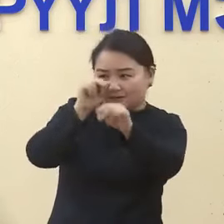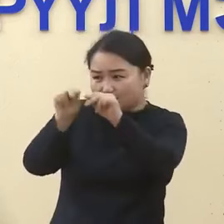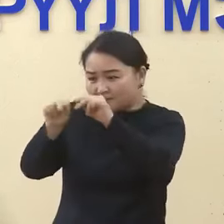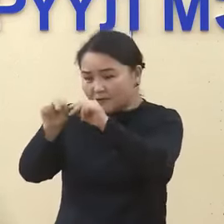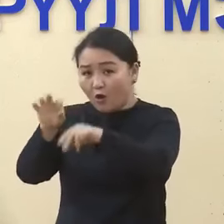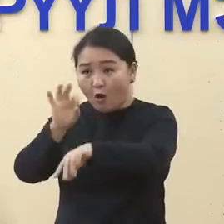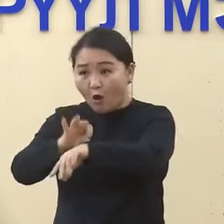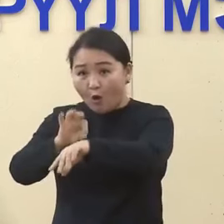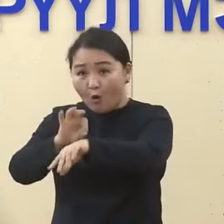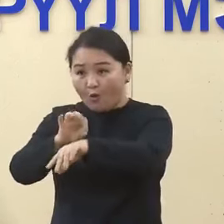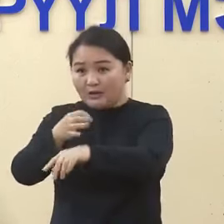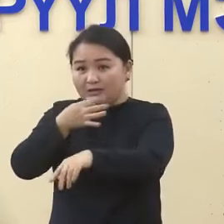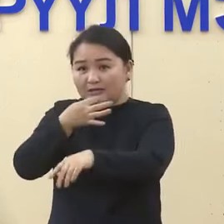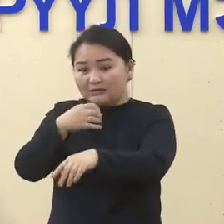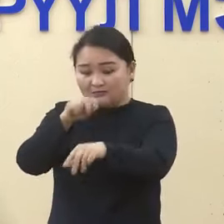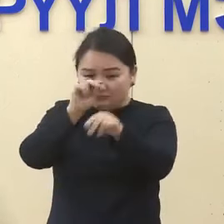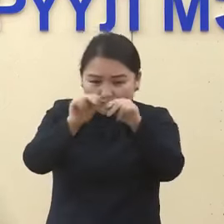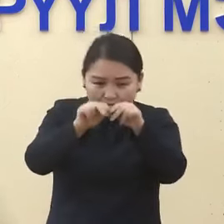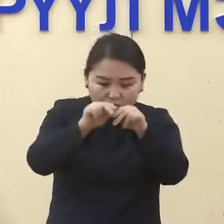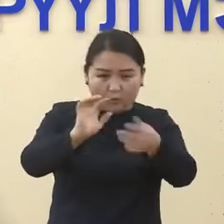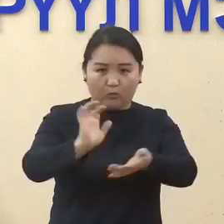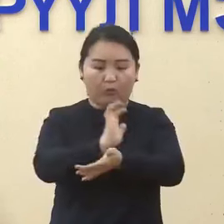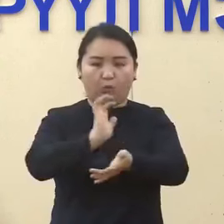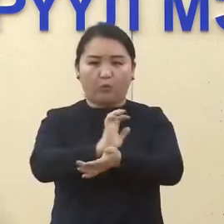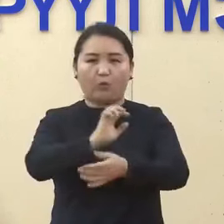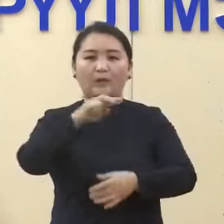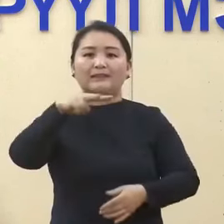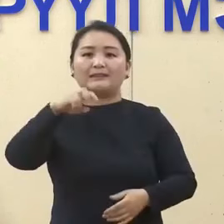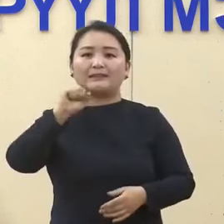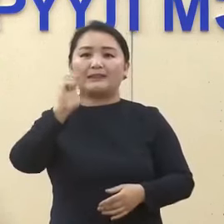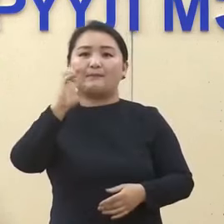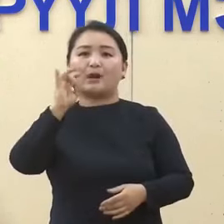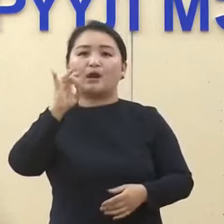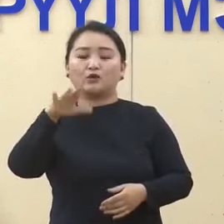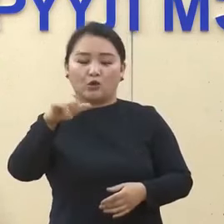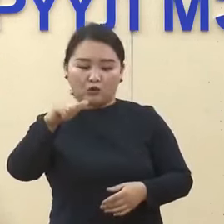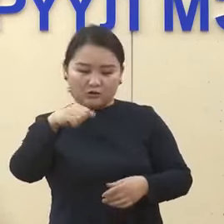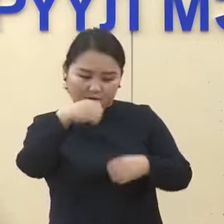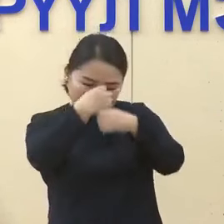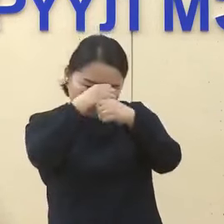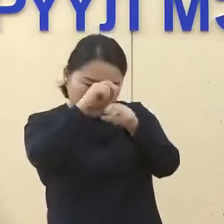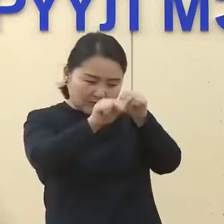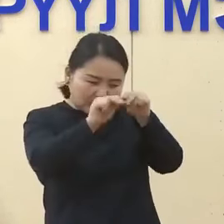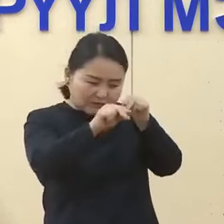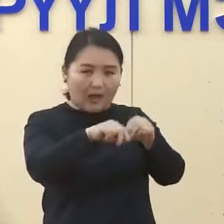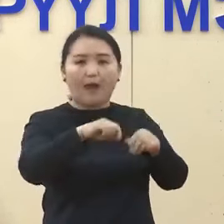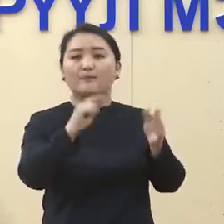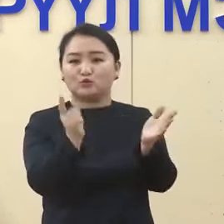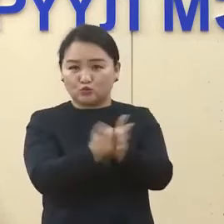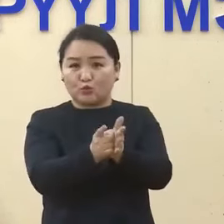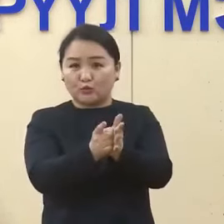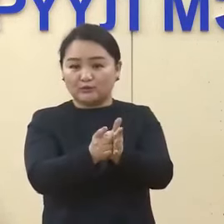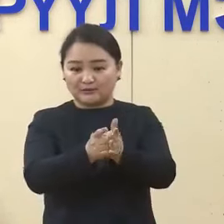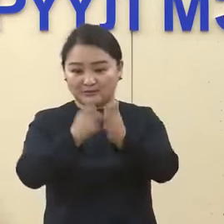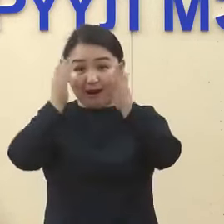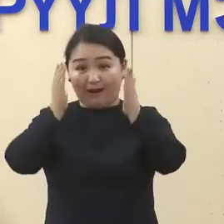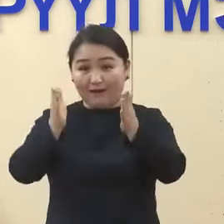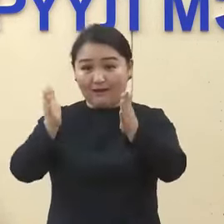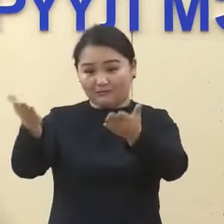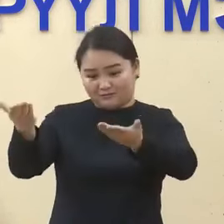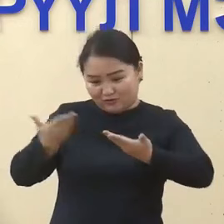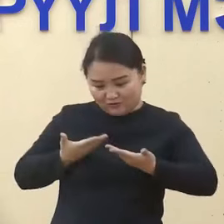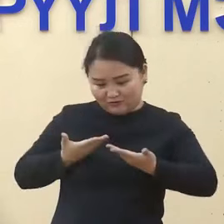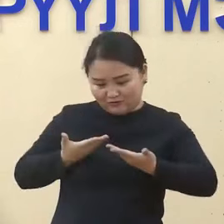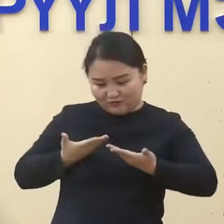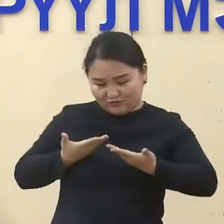илрүүлээд лабораторийн шинжилгээ хийх явдал бол маш их чухал юм байна гэдгийг бол бас анхааруулсан байгаа. За ингээд